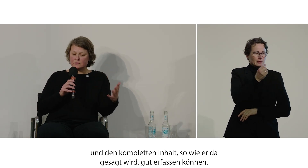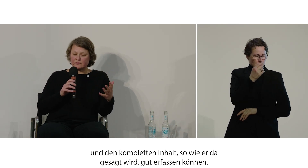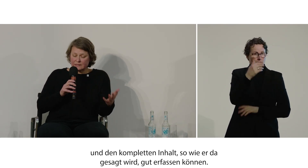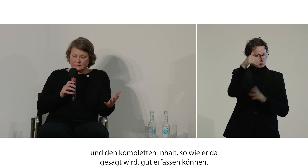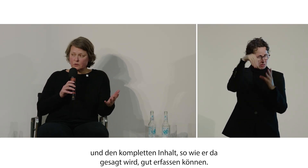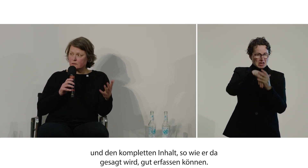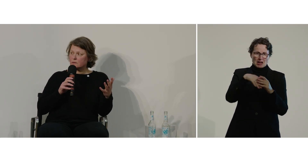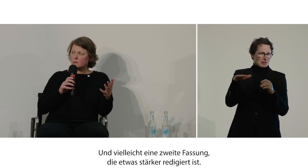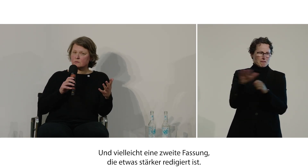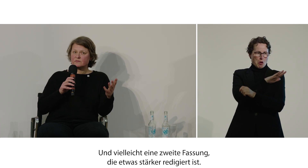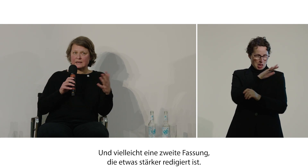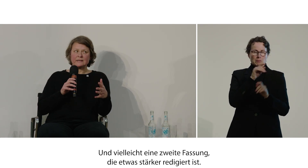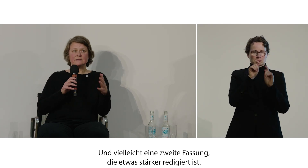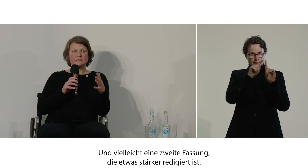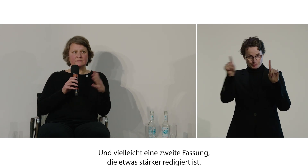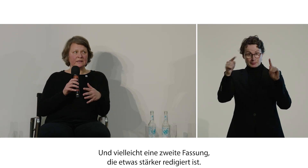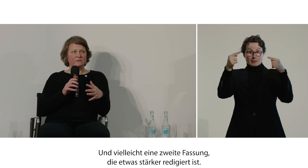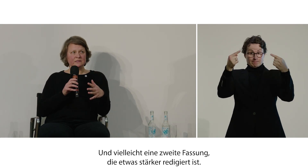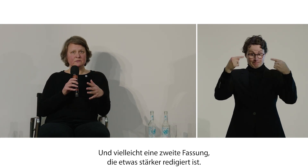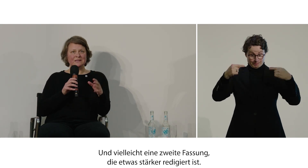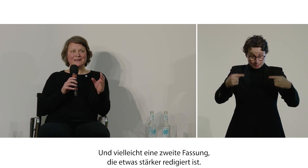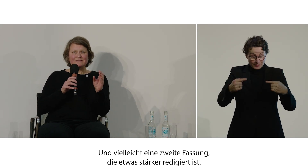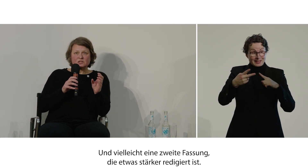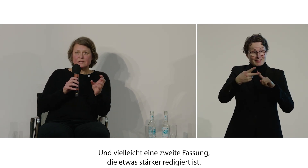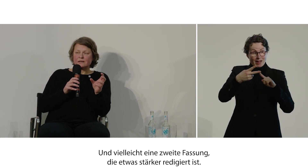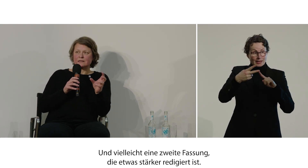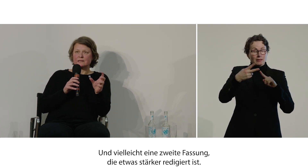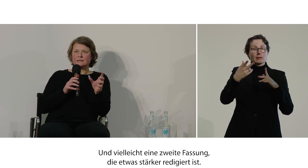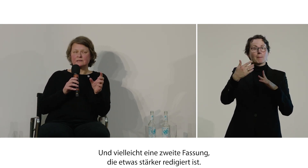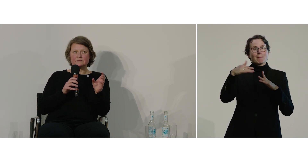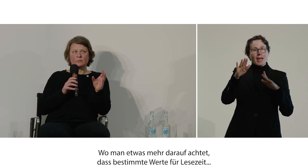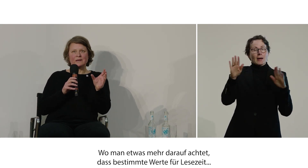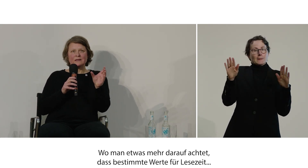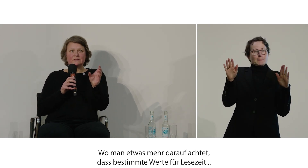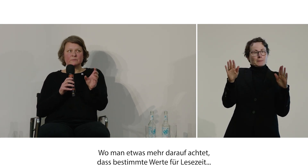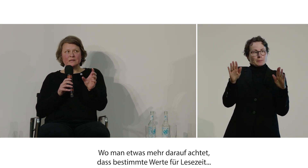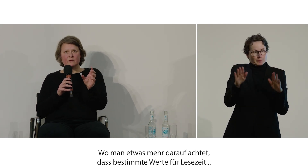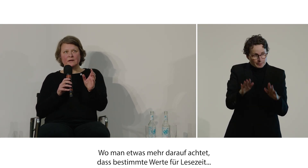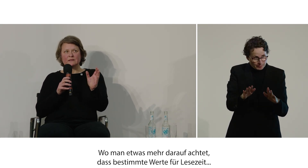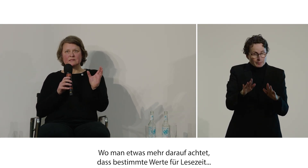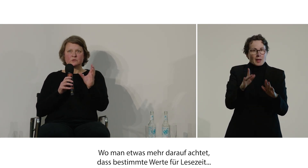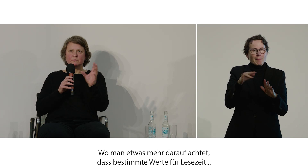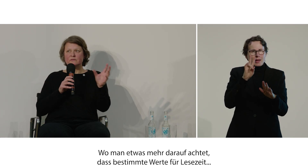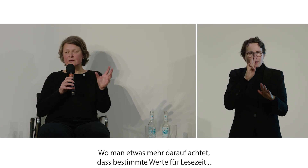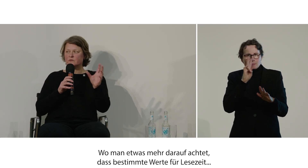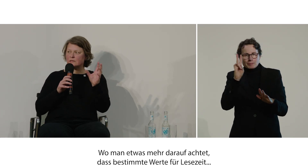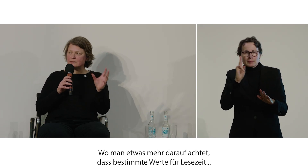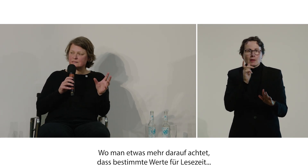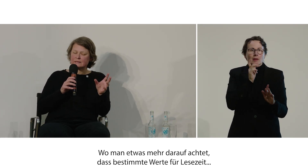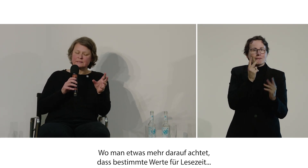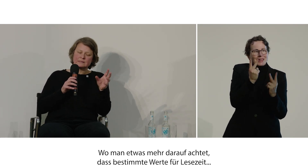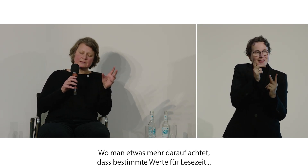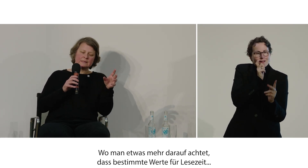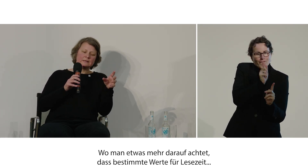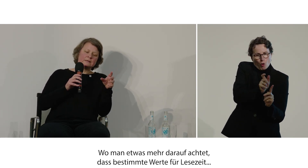gut erfassen können. Und vielleicht eine zweite Fassung, die etwas stärker redigiert ist, wo man etwas mehr darauf achtet, dass bestimmte Werte für